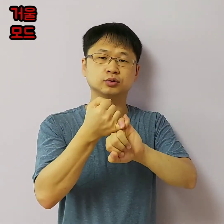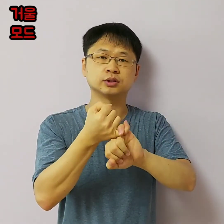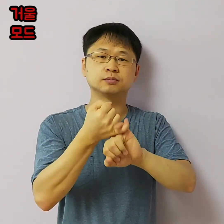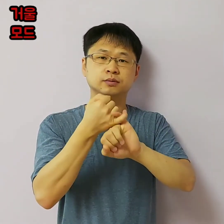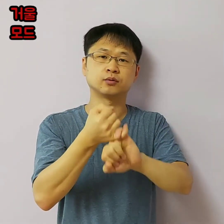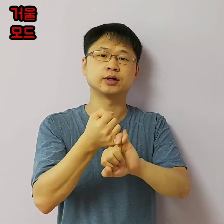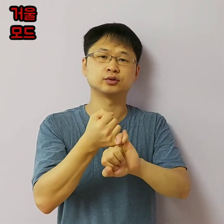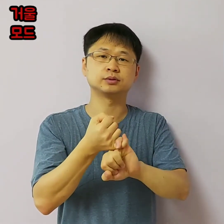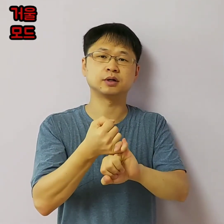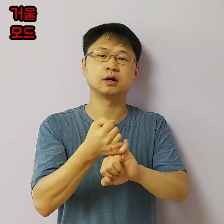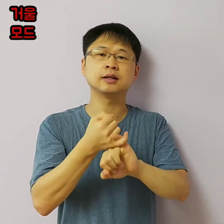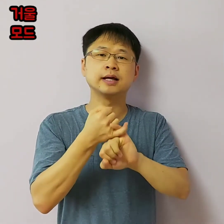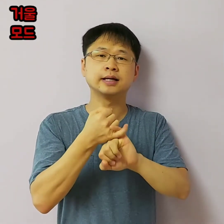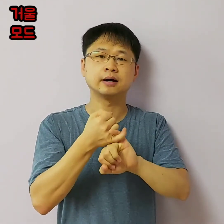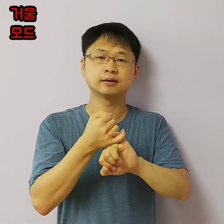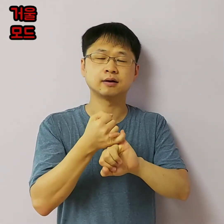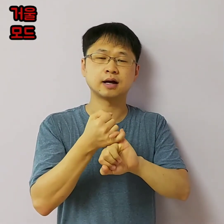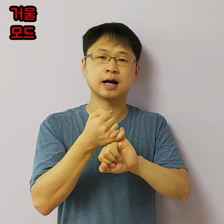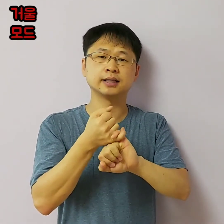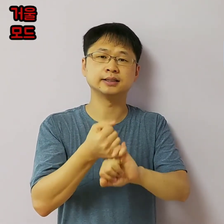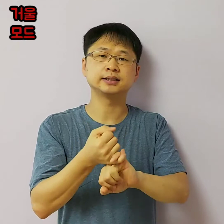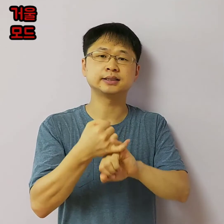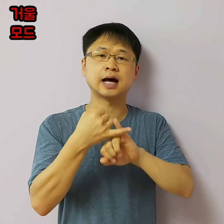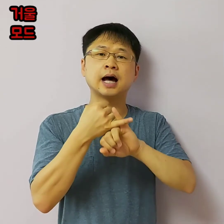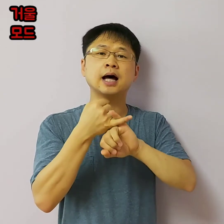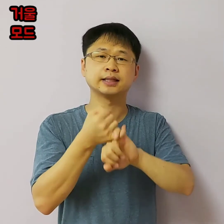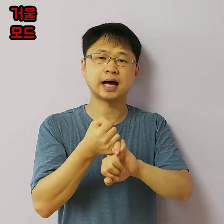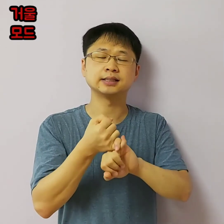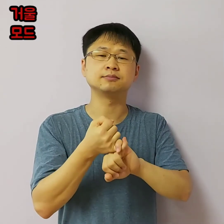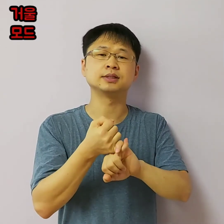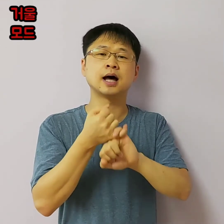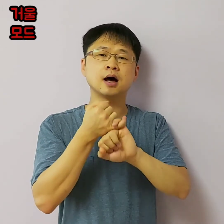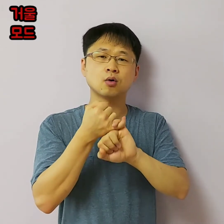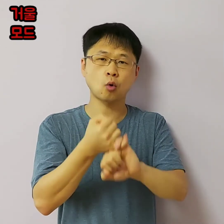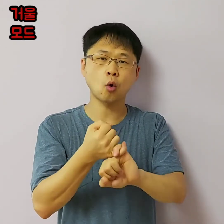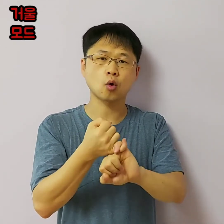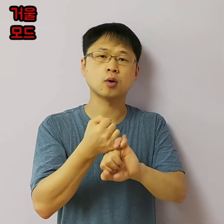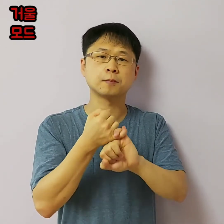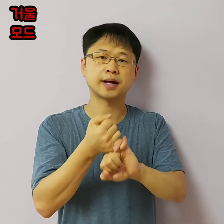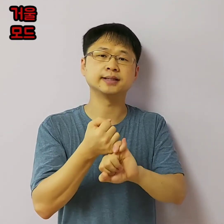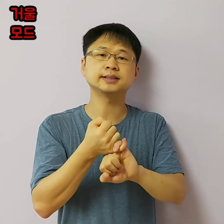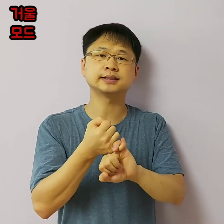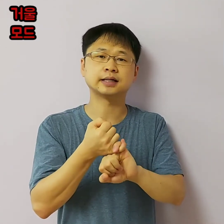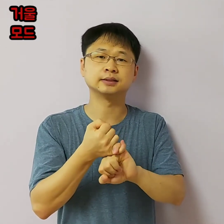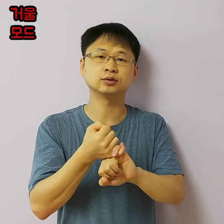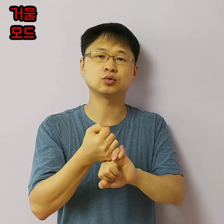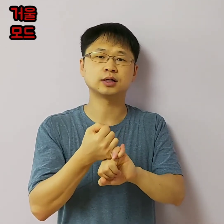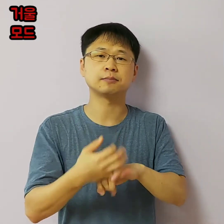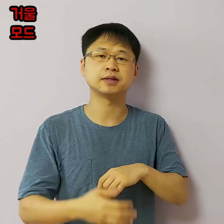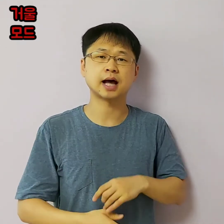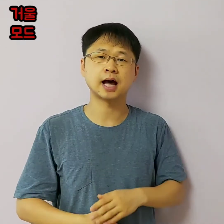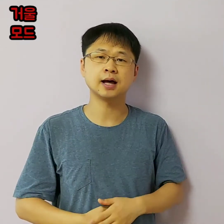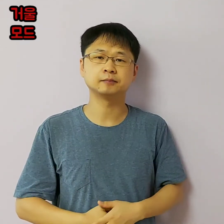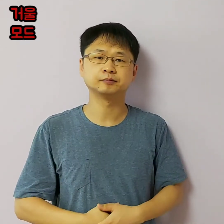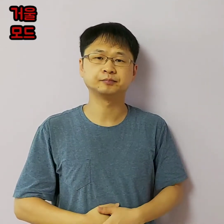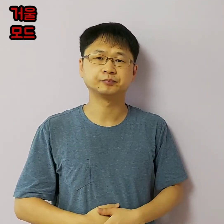모습으로 해주시면 어떤 강한 의지나 다짐이나 꼭 반드시라는 수어가 됩니다.